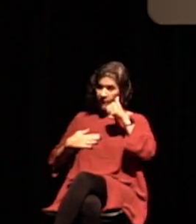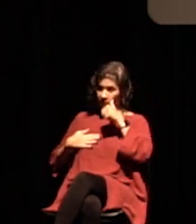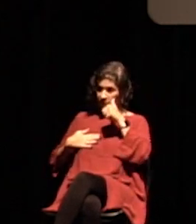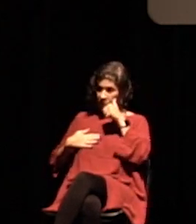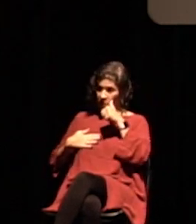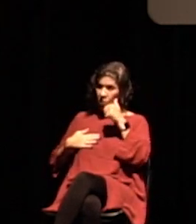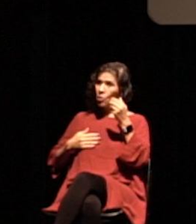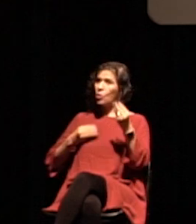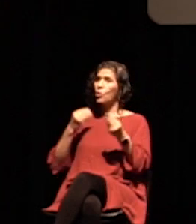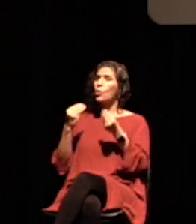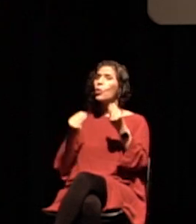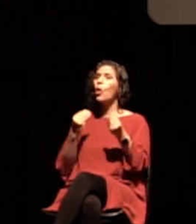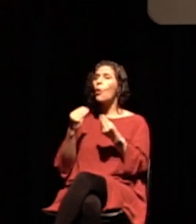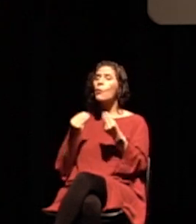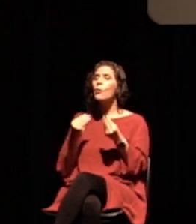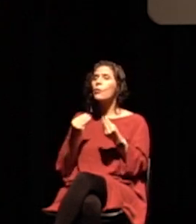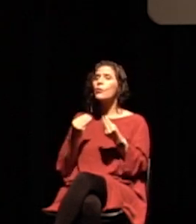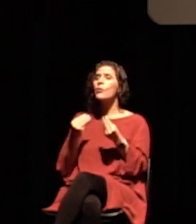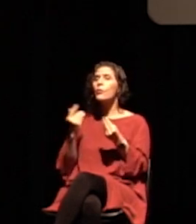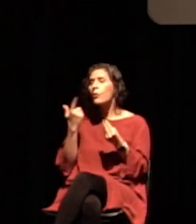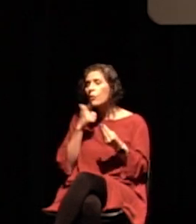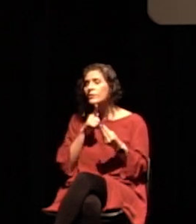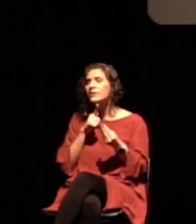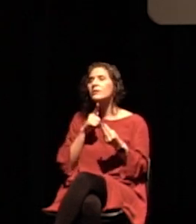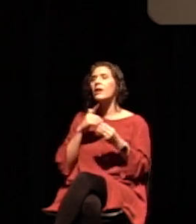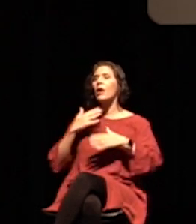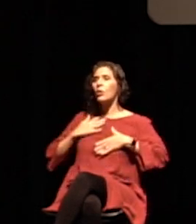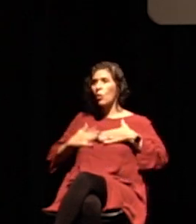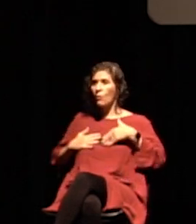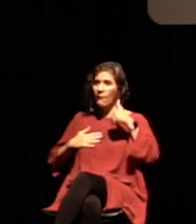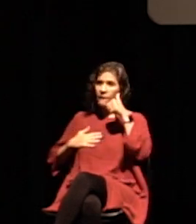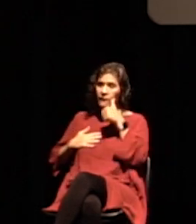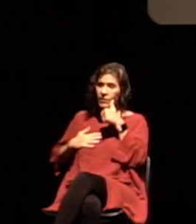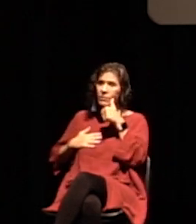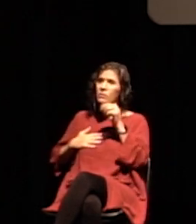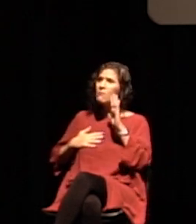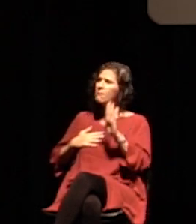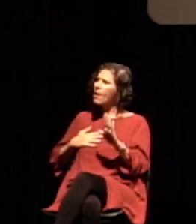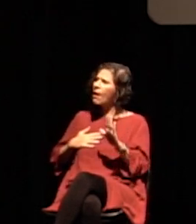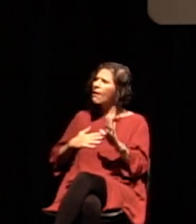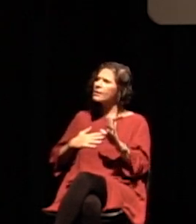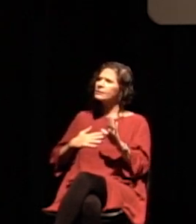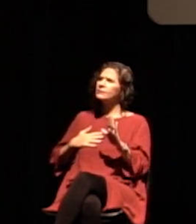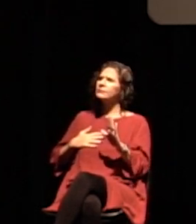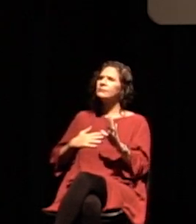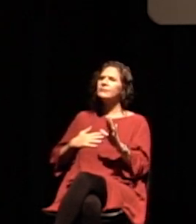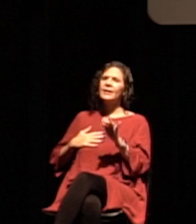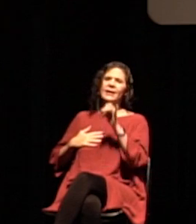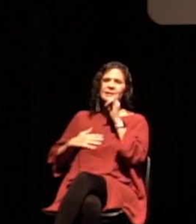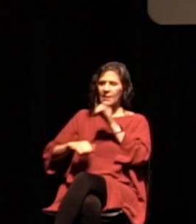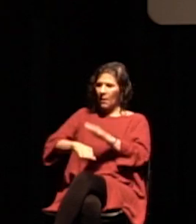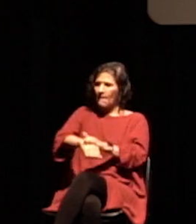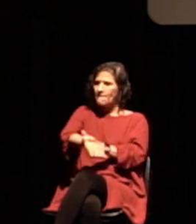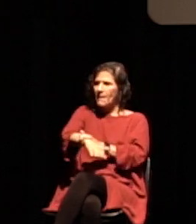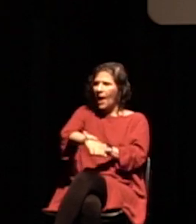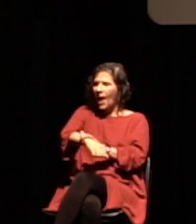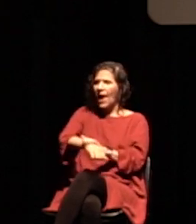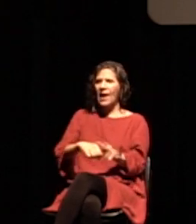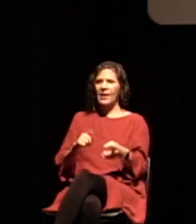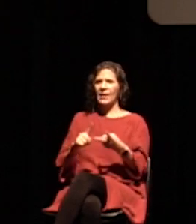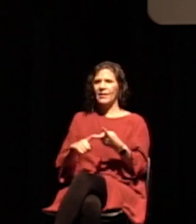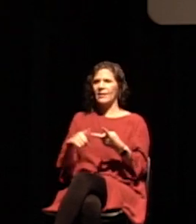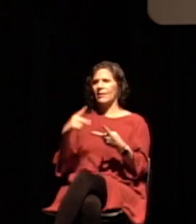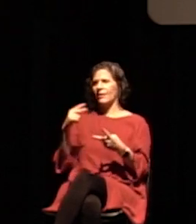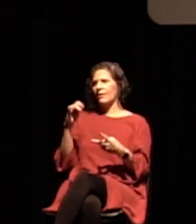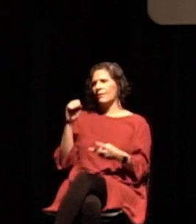como você lidar com o corpo feminino sem você se render à cor das peles, das